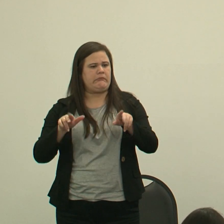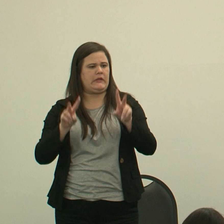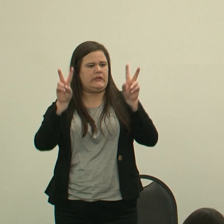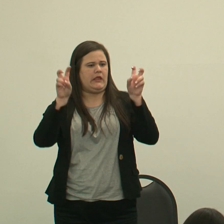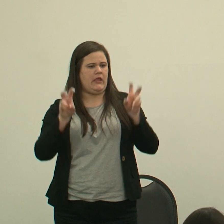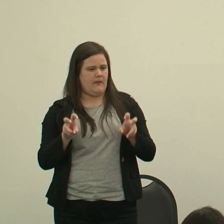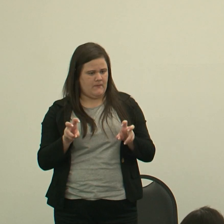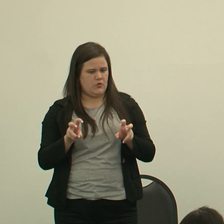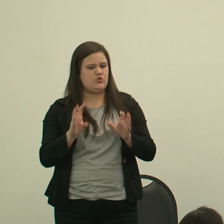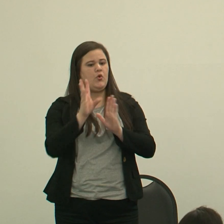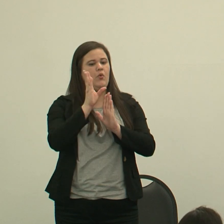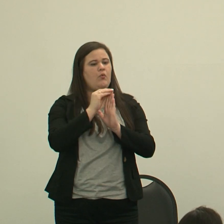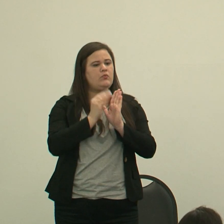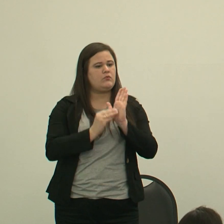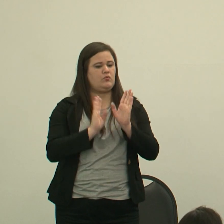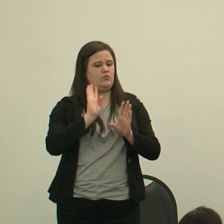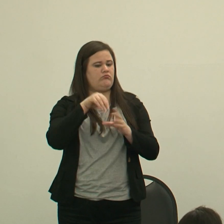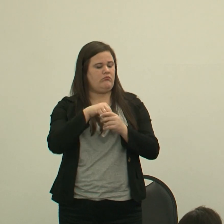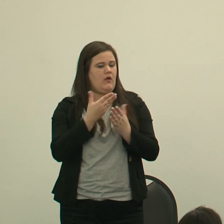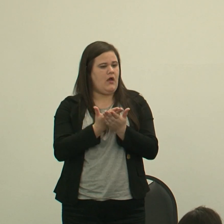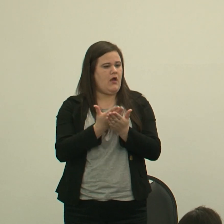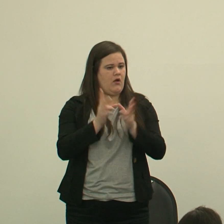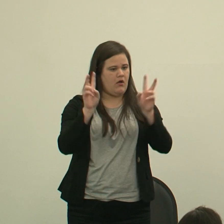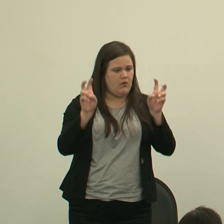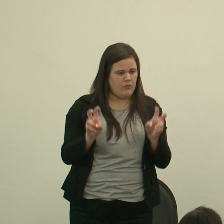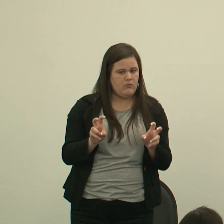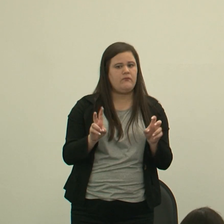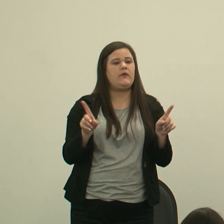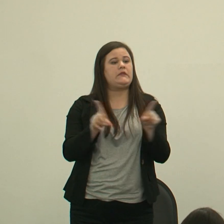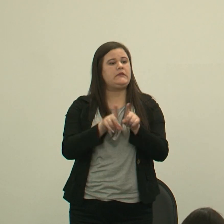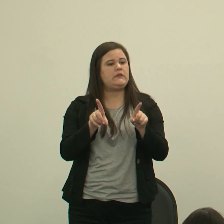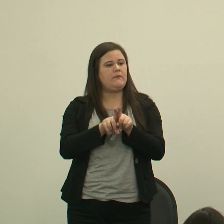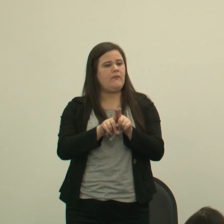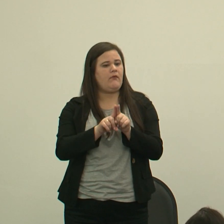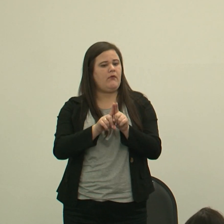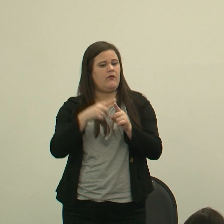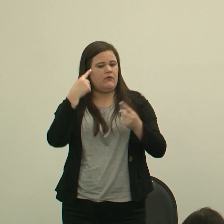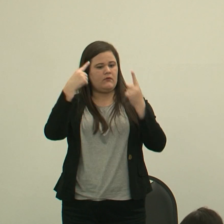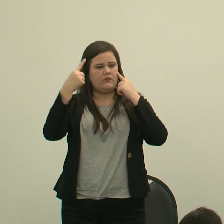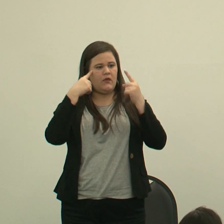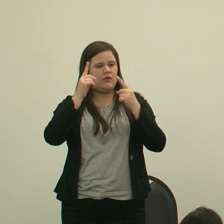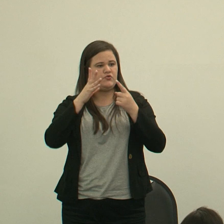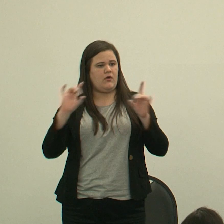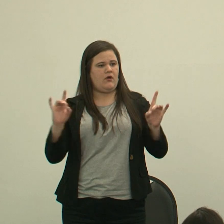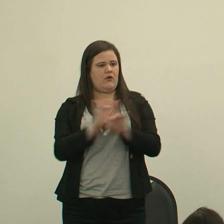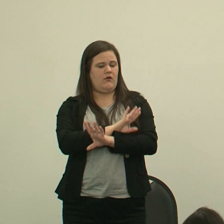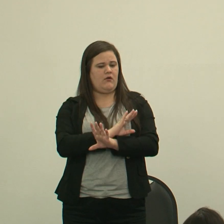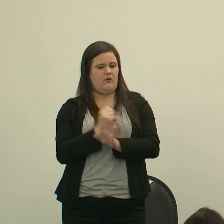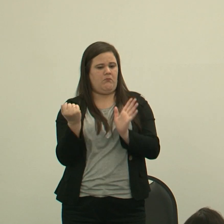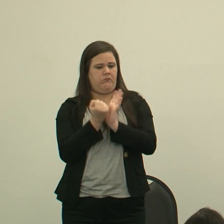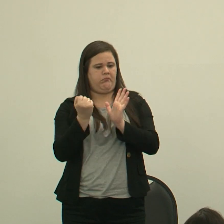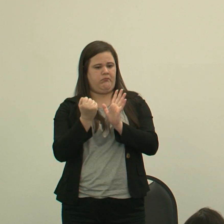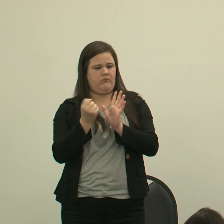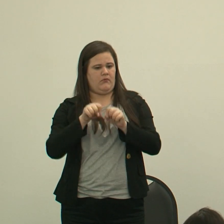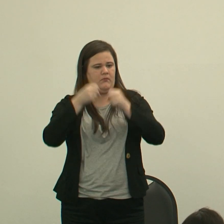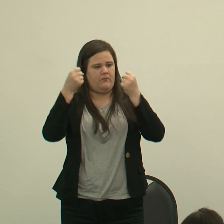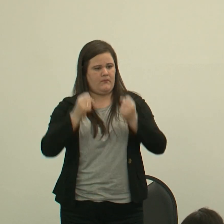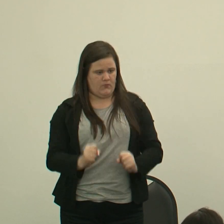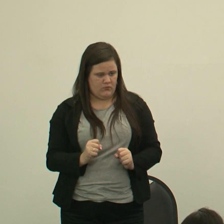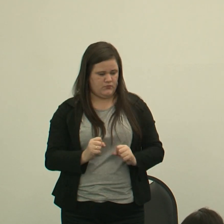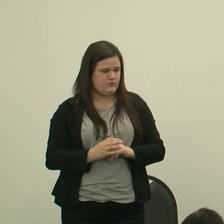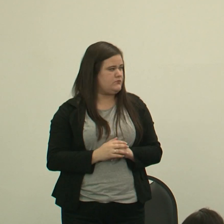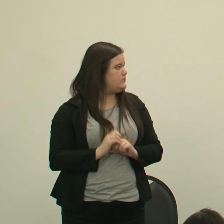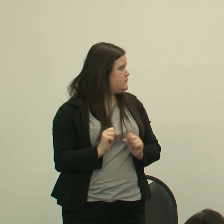aulas, como que diz respeito à desconstrução daquelas ideias estabelecidas. Pode.